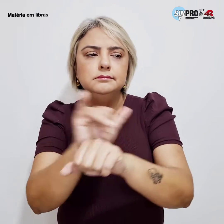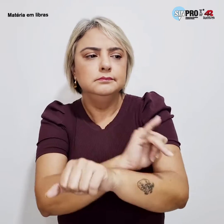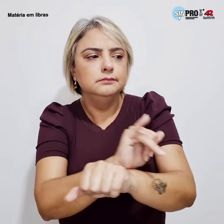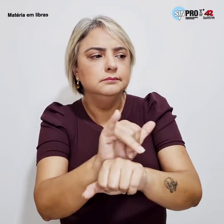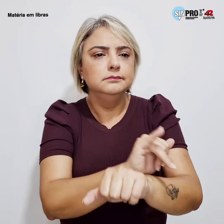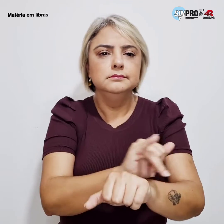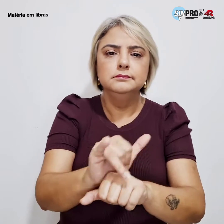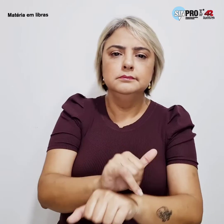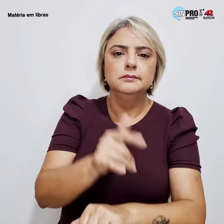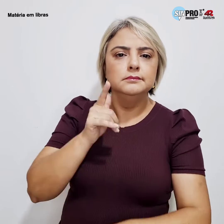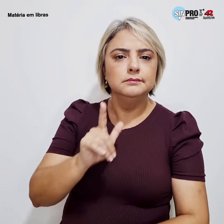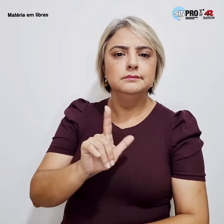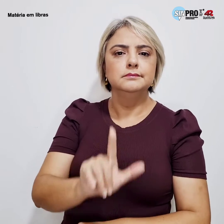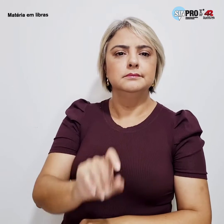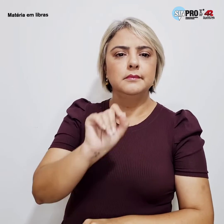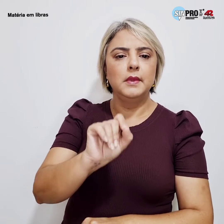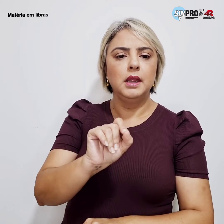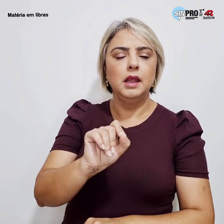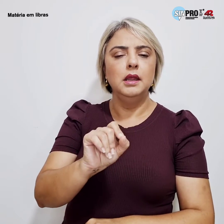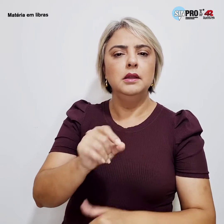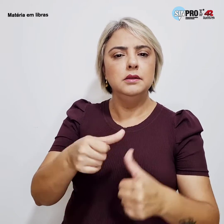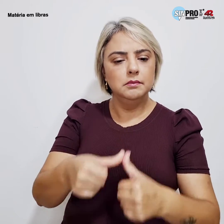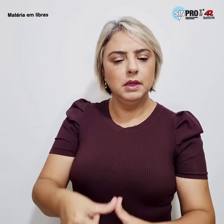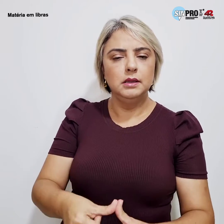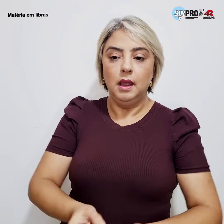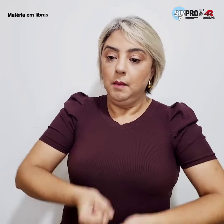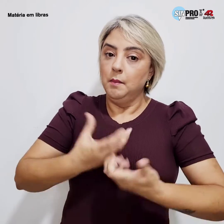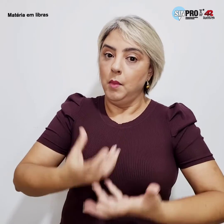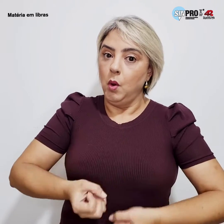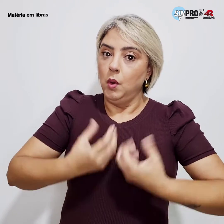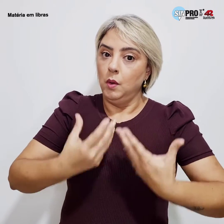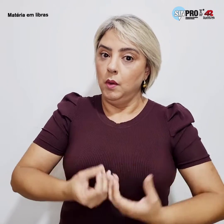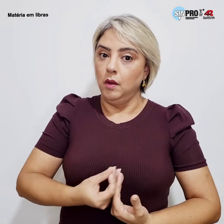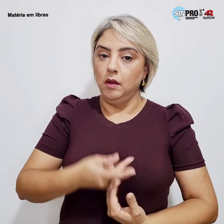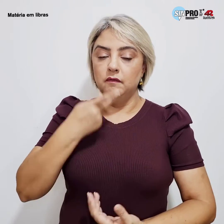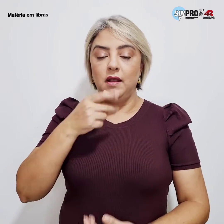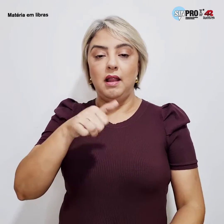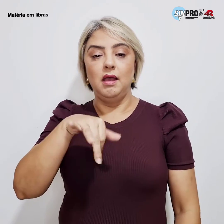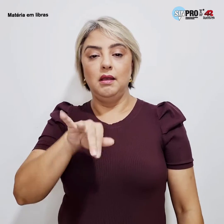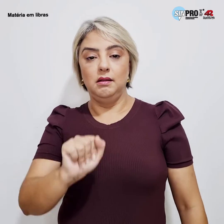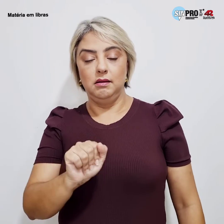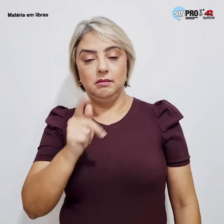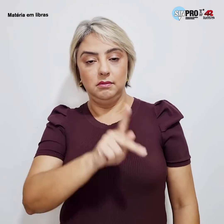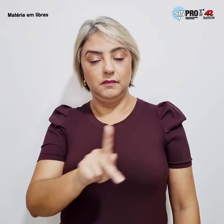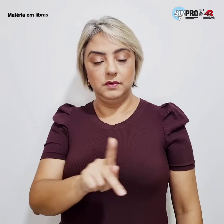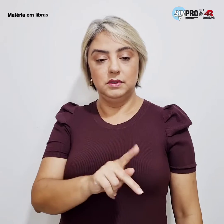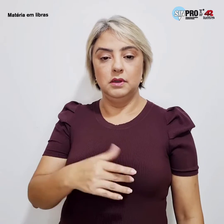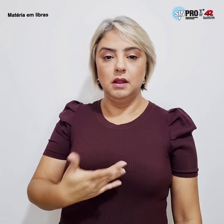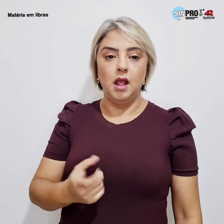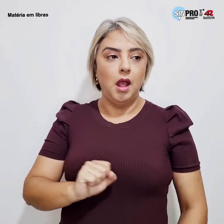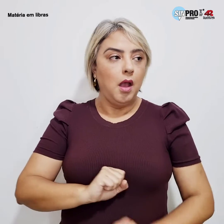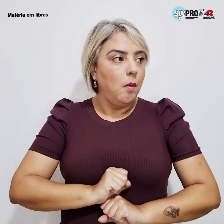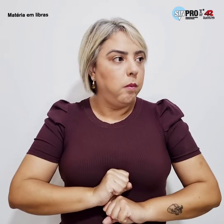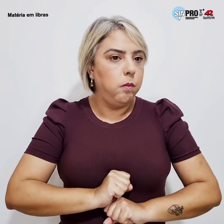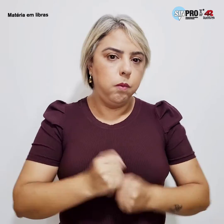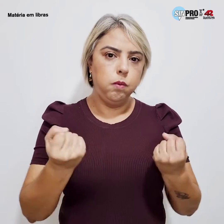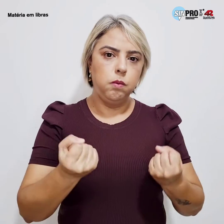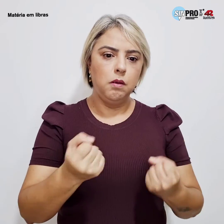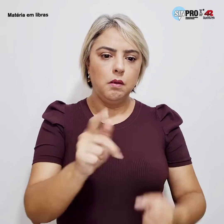de alcançá-los e de mantê-los motivados, conta Ana. Indignado, o grupo procurou